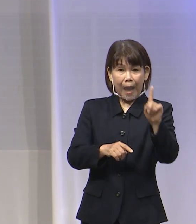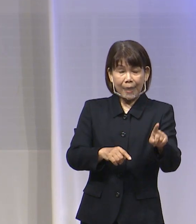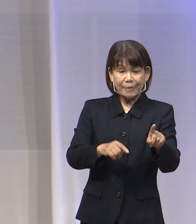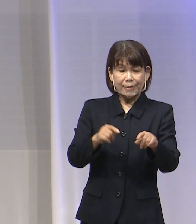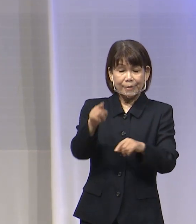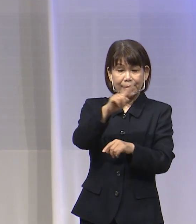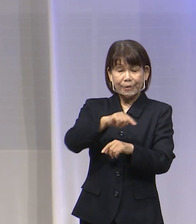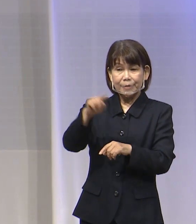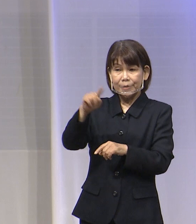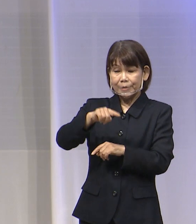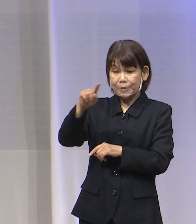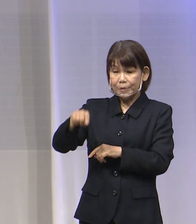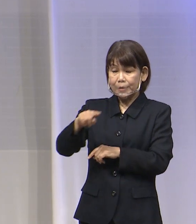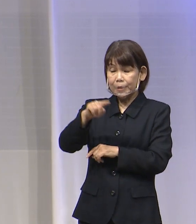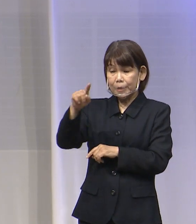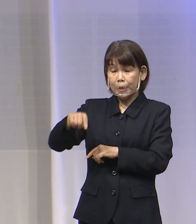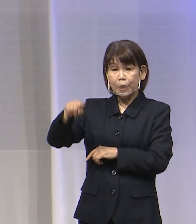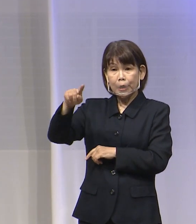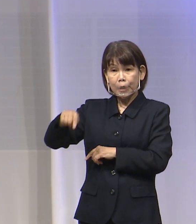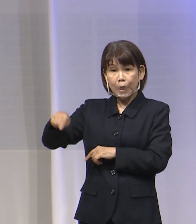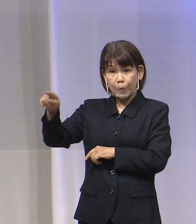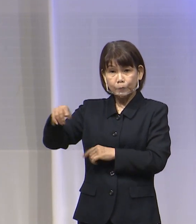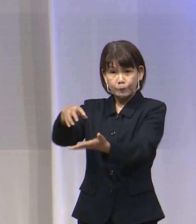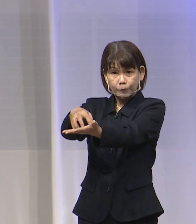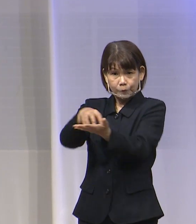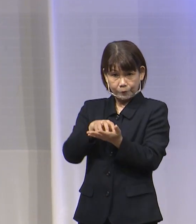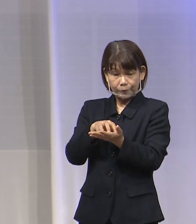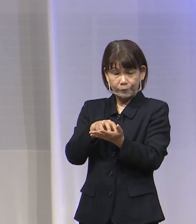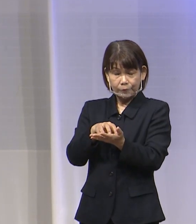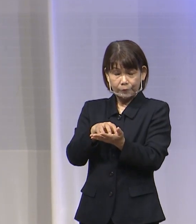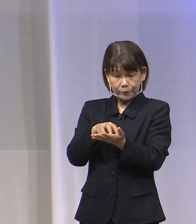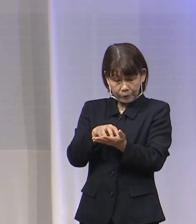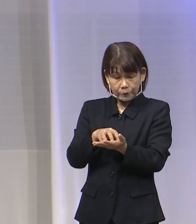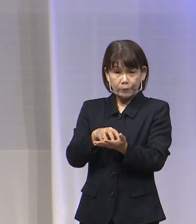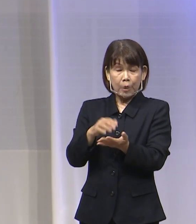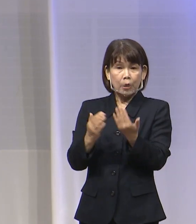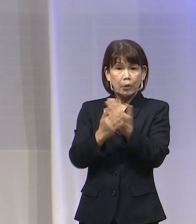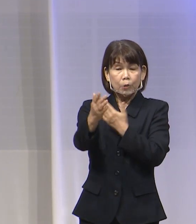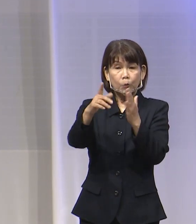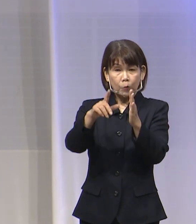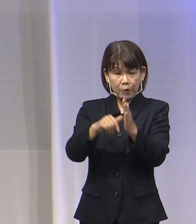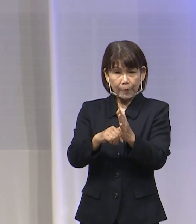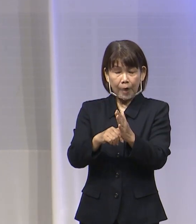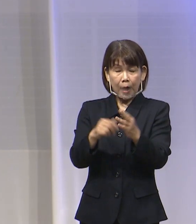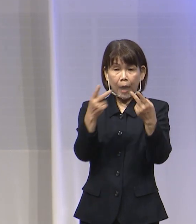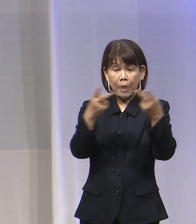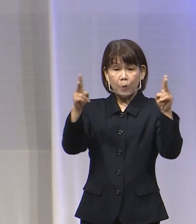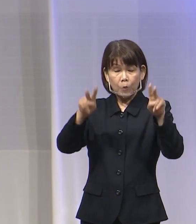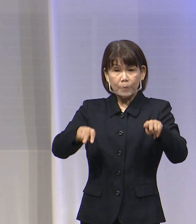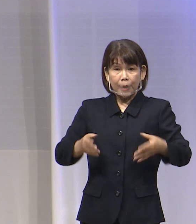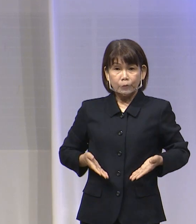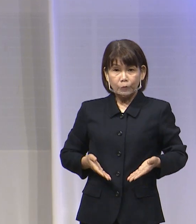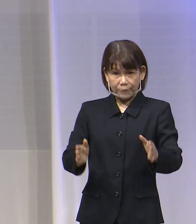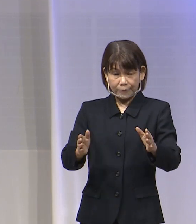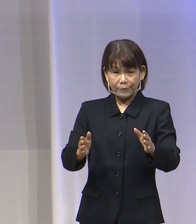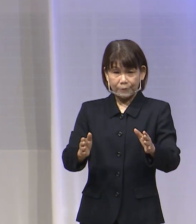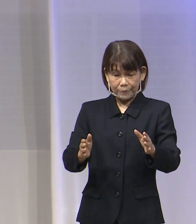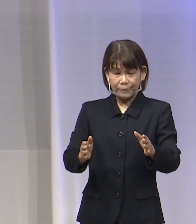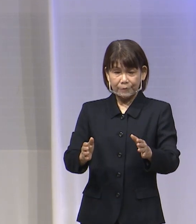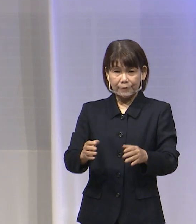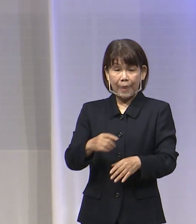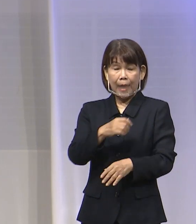式では広島の出身でカナダに住んでいるサールを舌子さんが